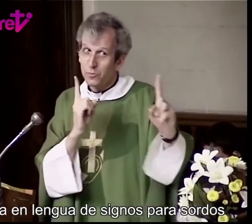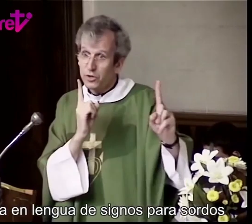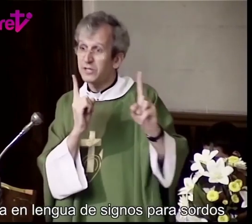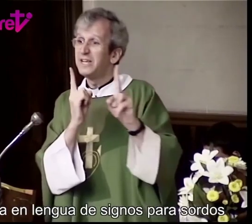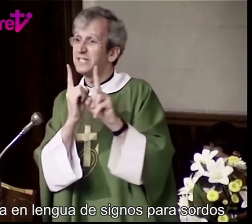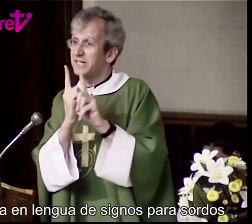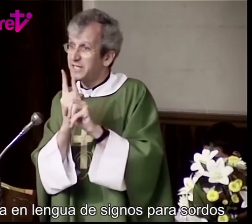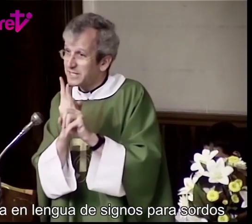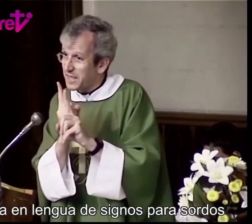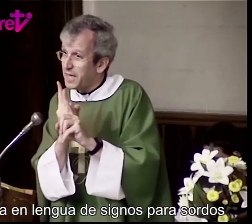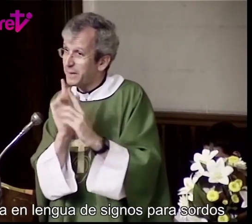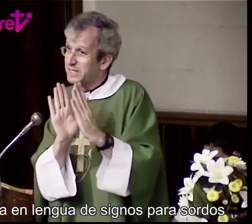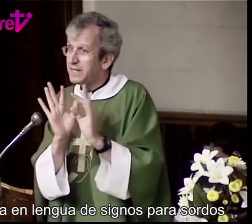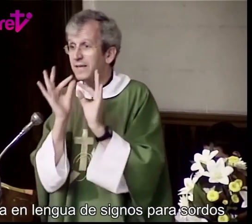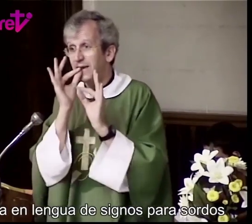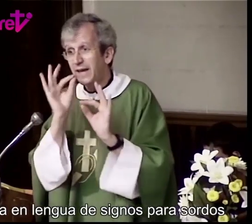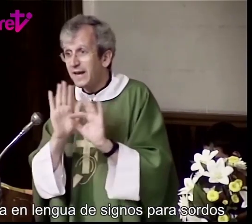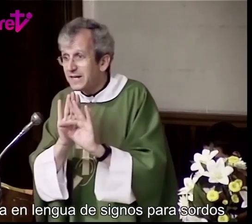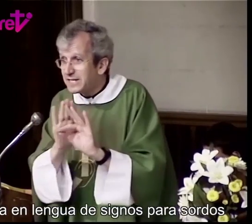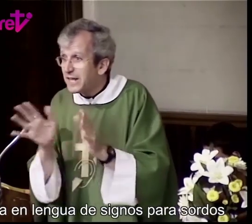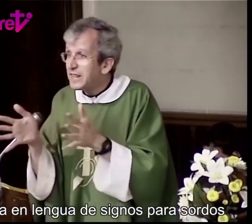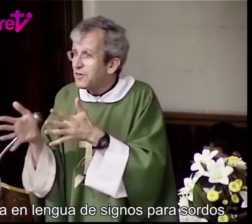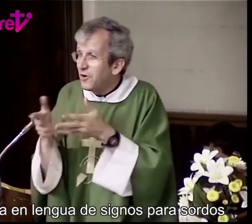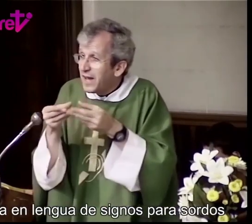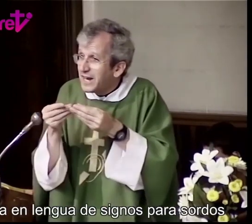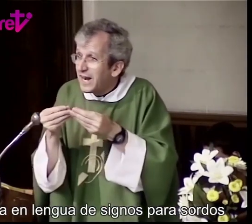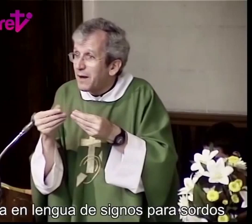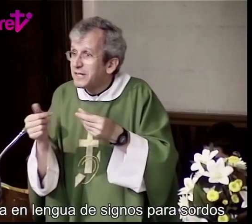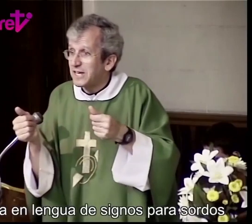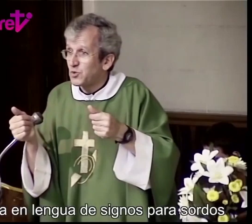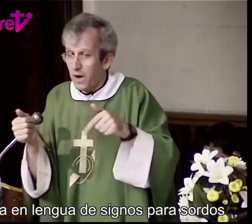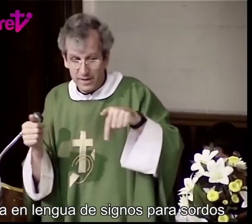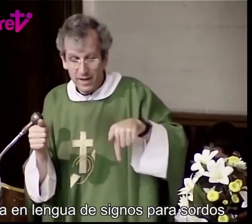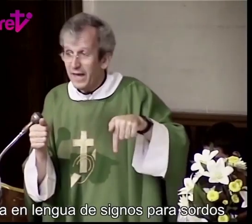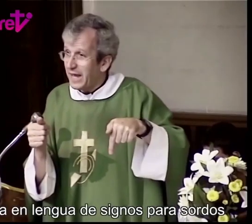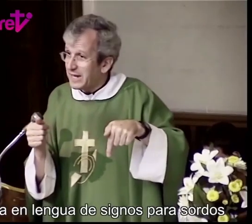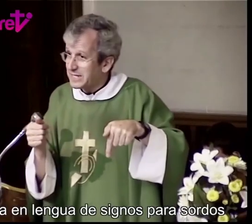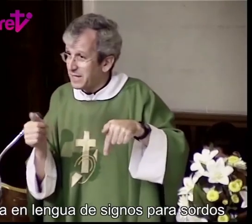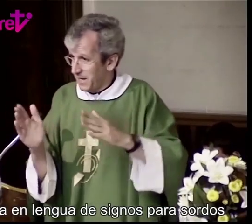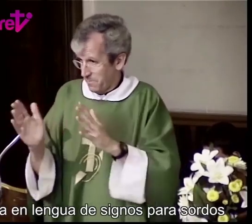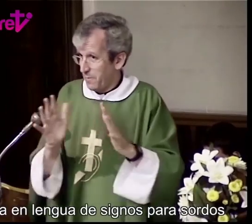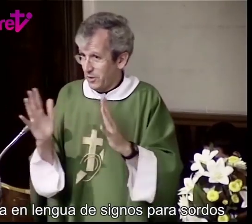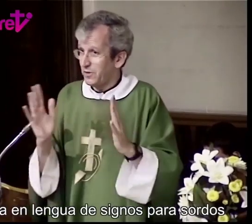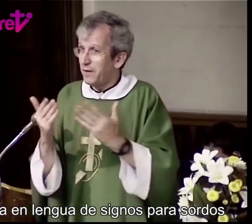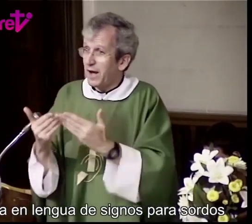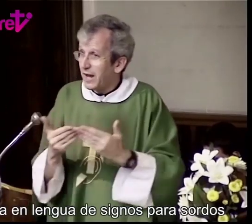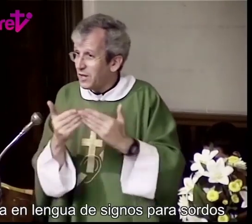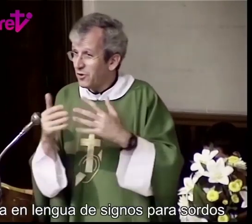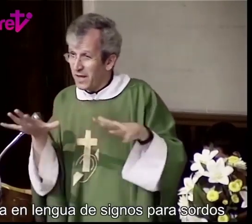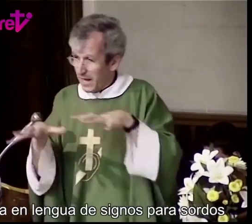Dios se hacía presente en el silencio, en la brisa suave. En este momento del Evangelio, en